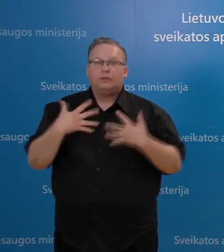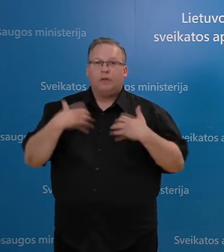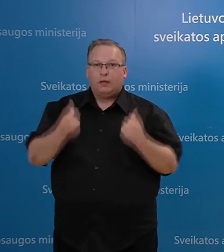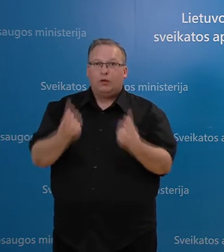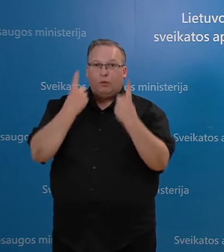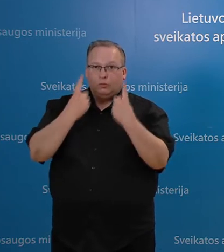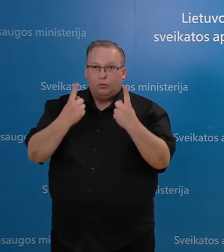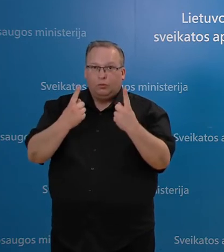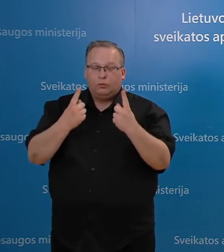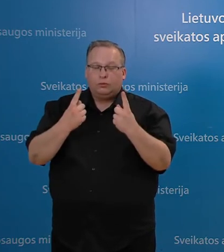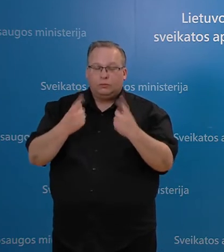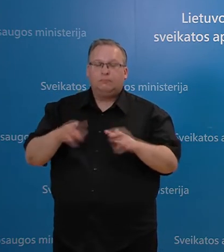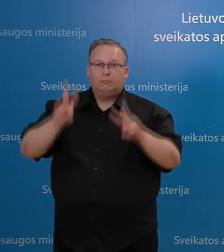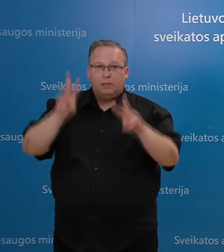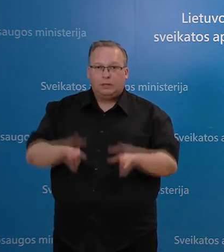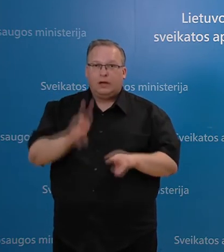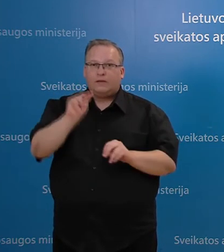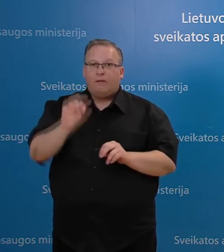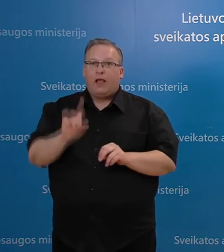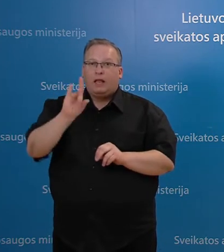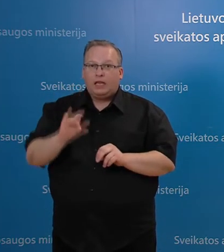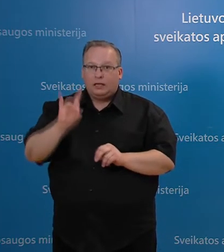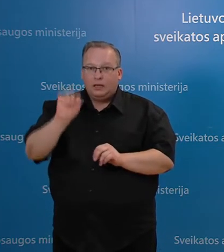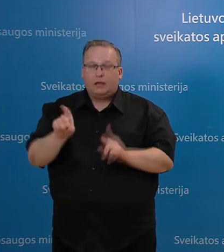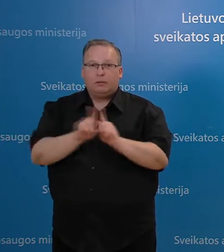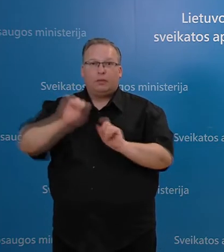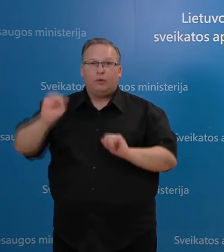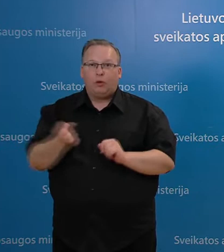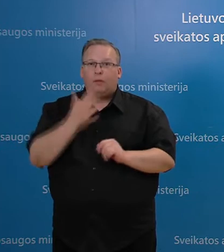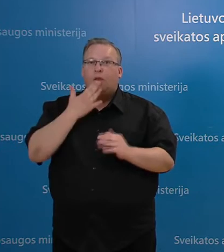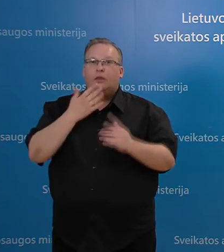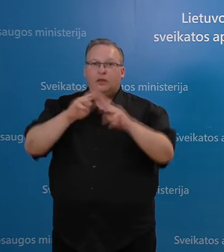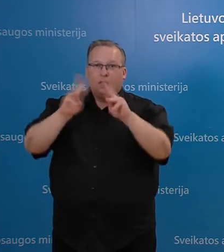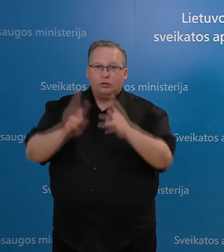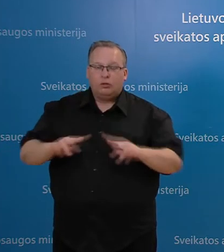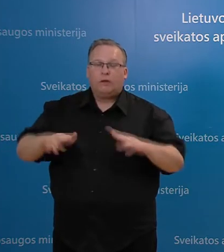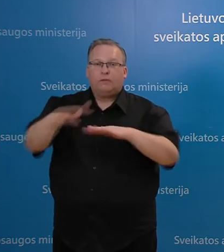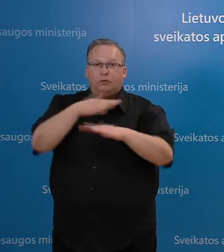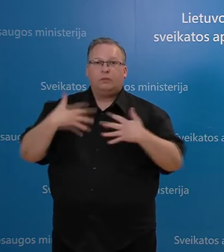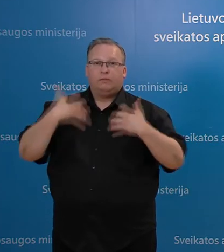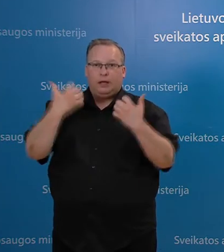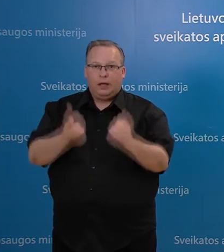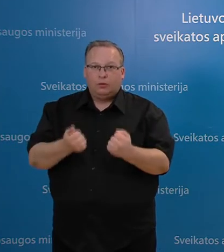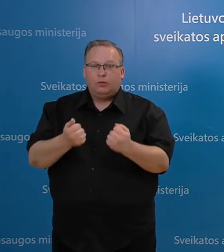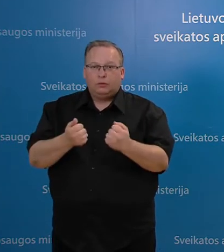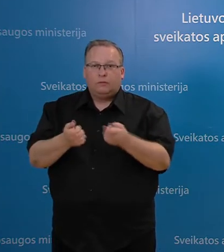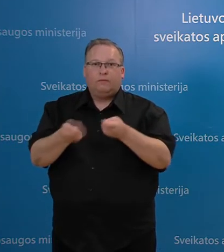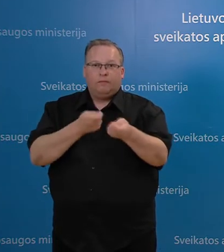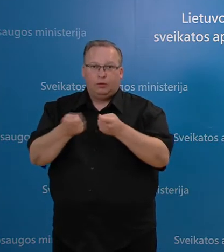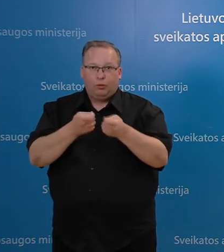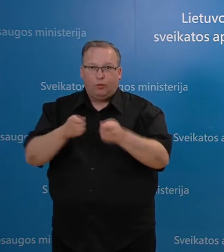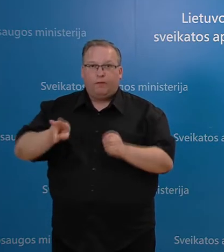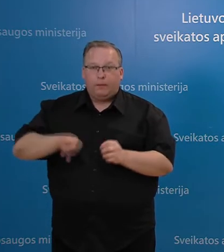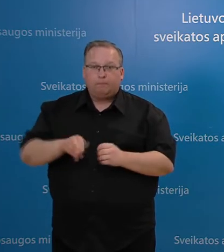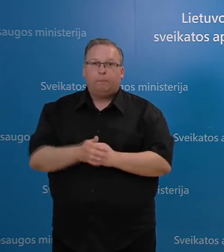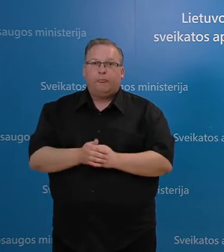apsaugos ministras Aurelijus Veryga ir mūsų kolegė Rolanda Lingienė, nacionalinio visuomenės sveikatos centro Vilniaus padalinio vadovė. Tai